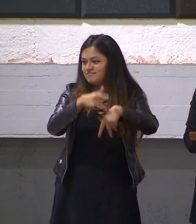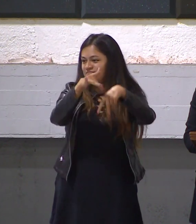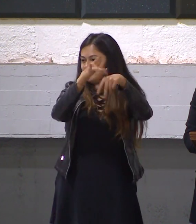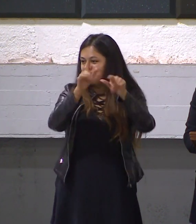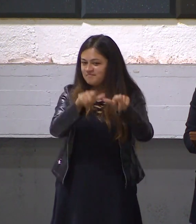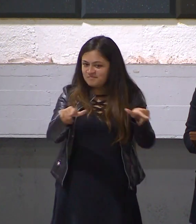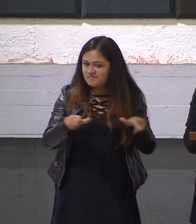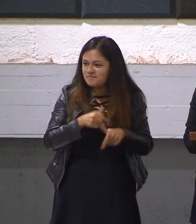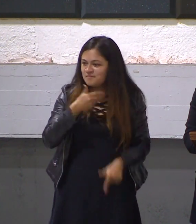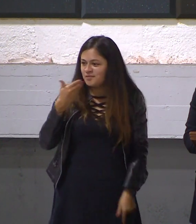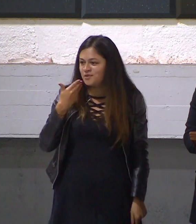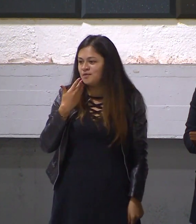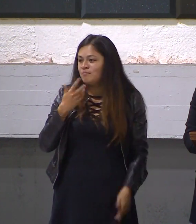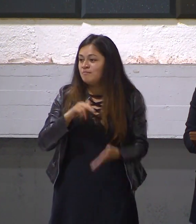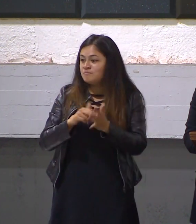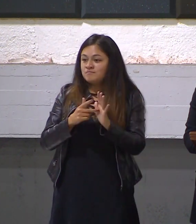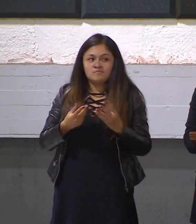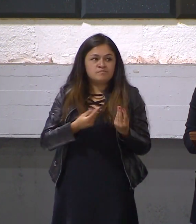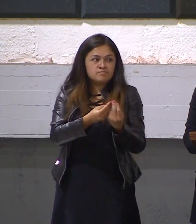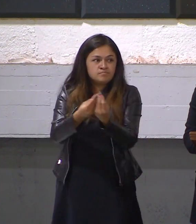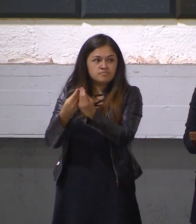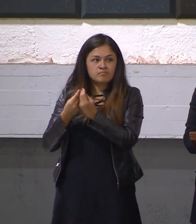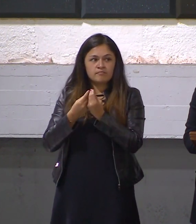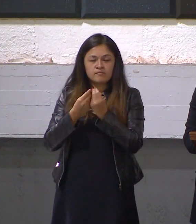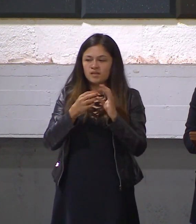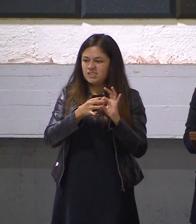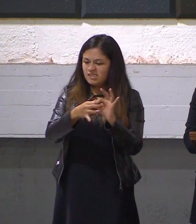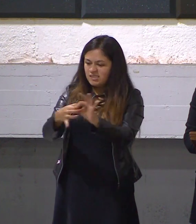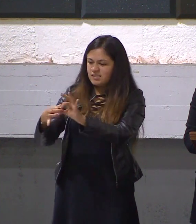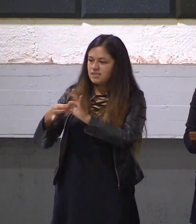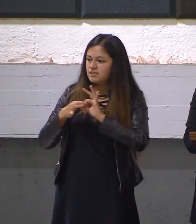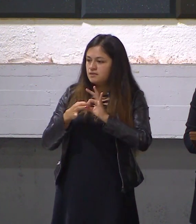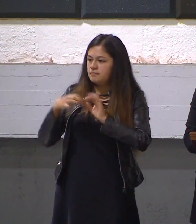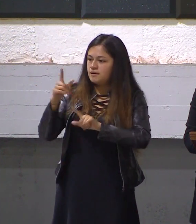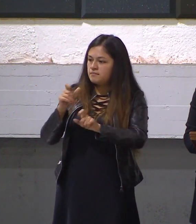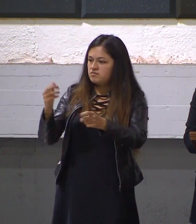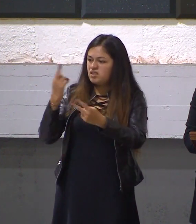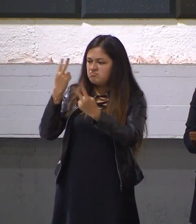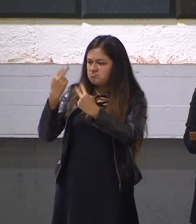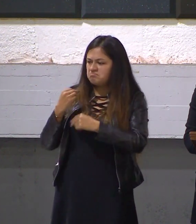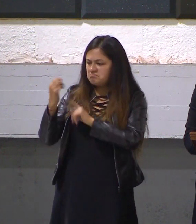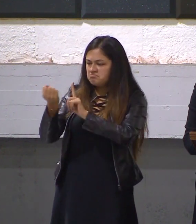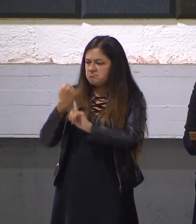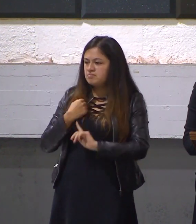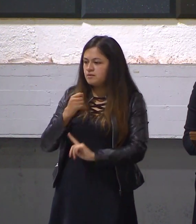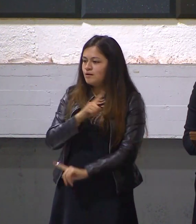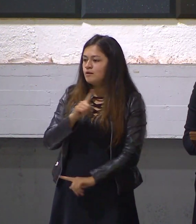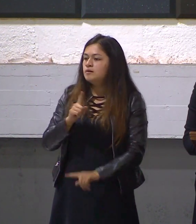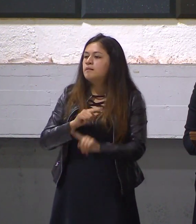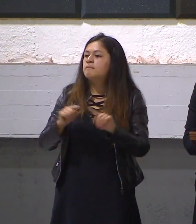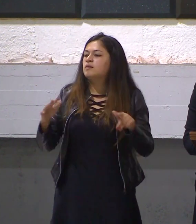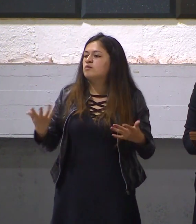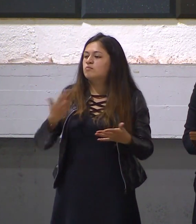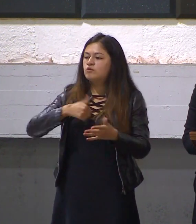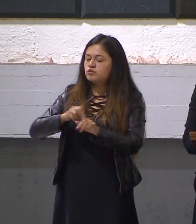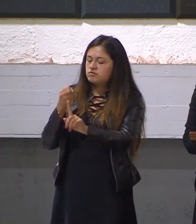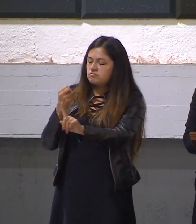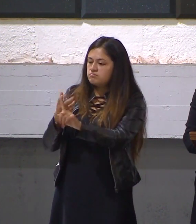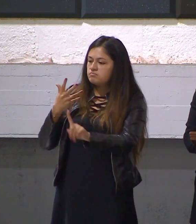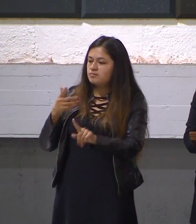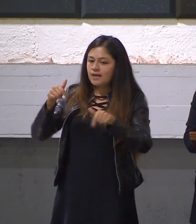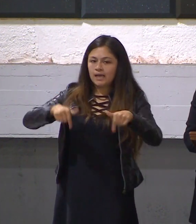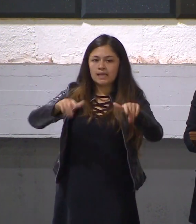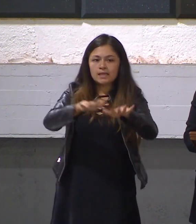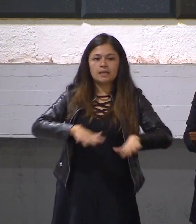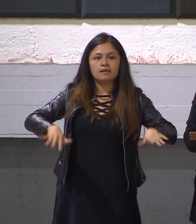y tenemos que estar unidos para que no nos desconozcan pero como nos hacemos presentes en estos